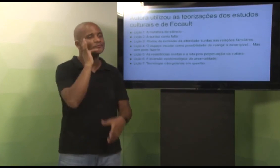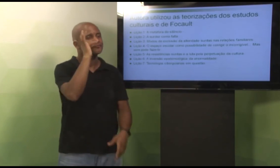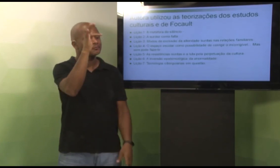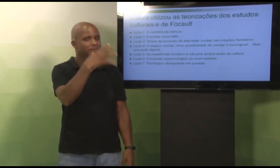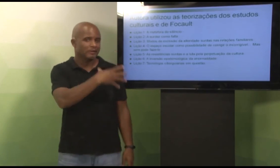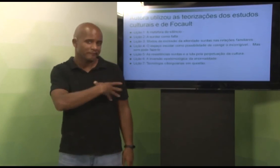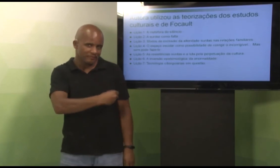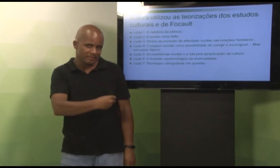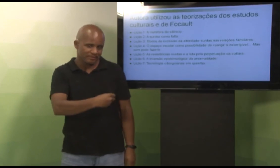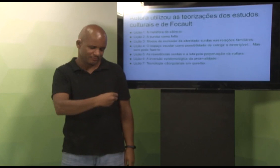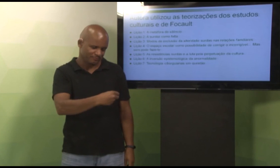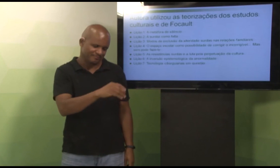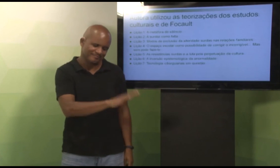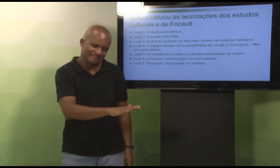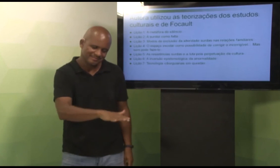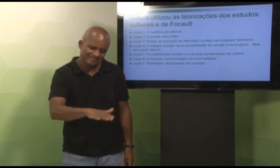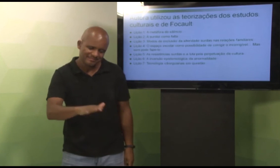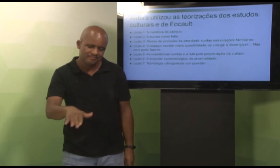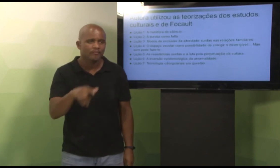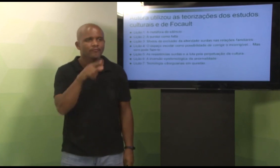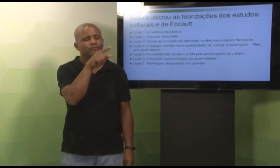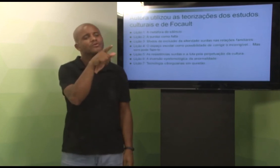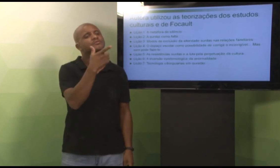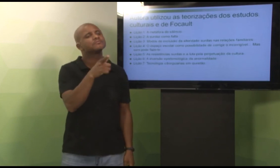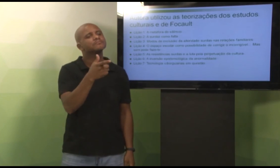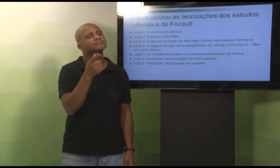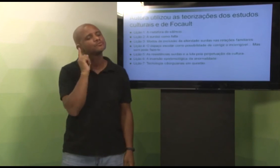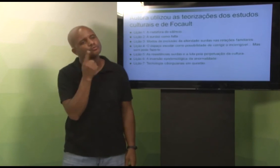se no futuro ele quer casar com ela, ter filhos.